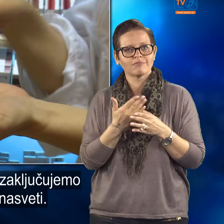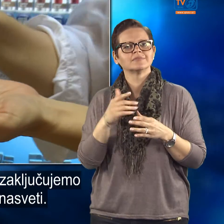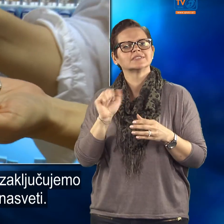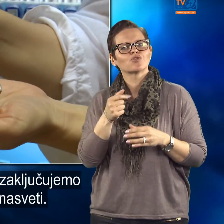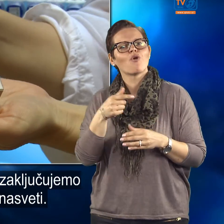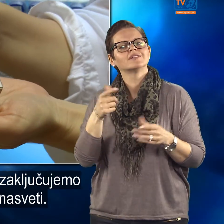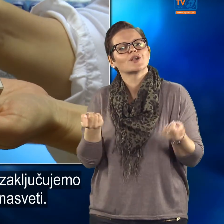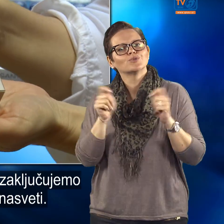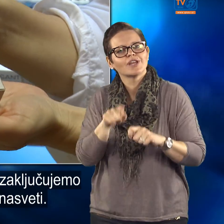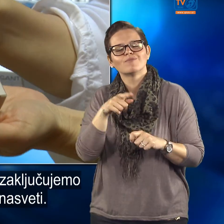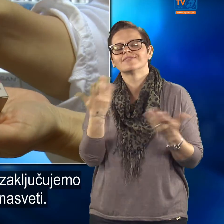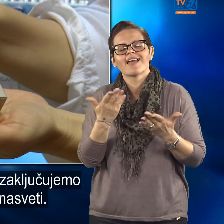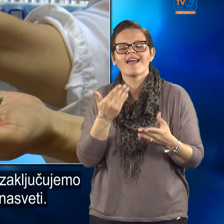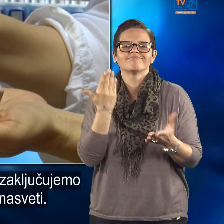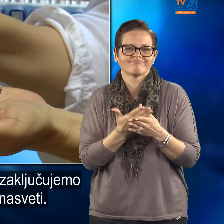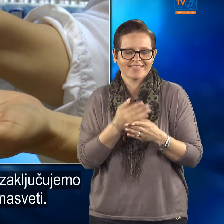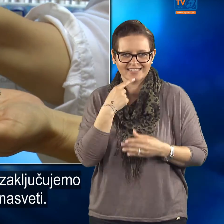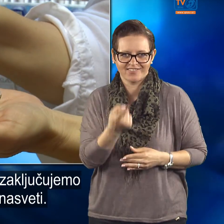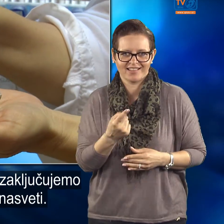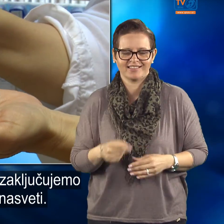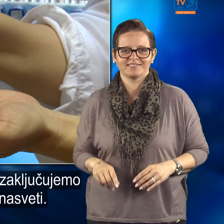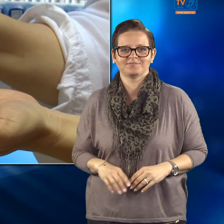Rubriko zato zaključujemo z nekaj nasveti.